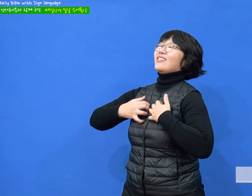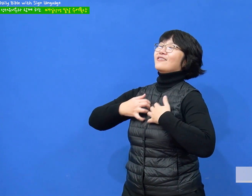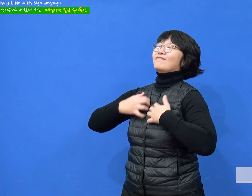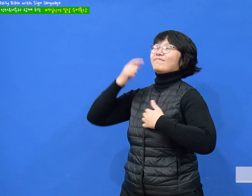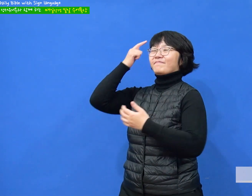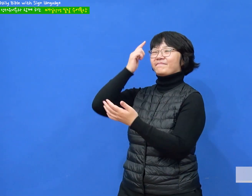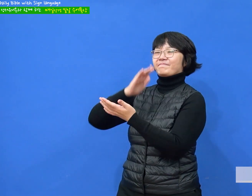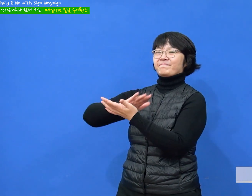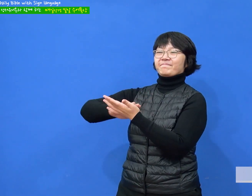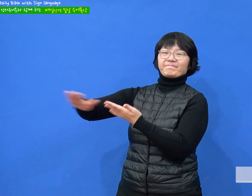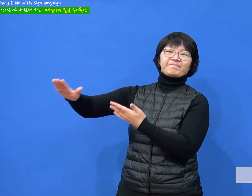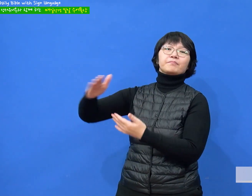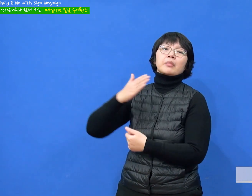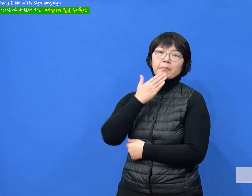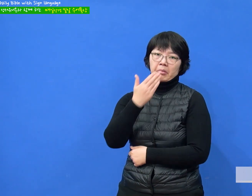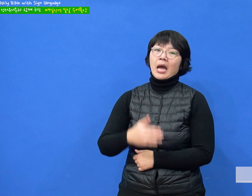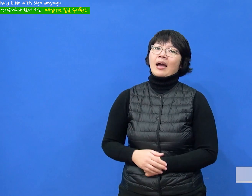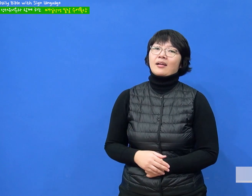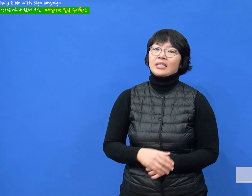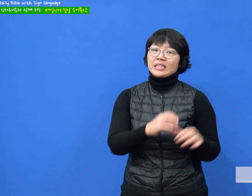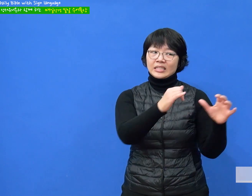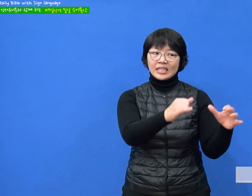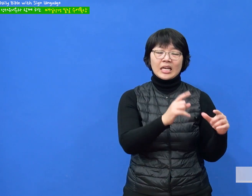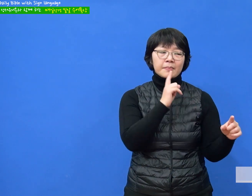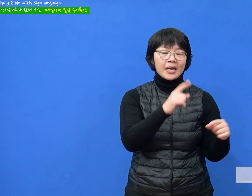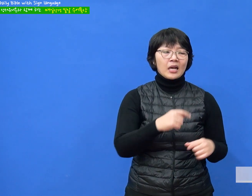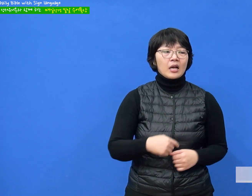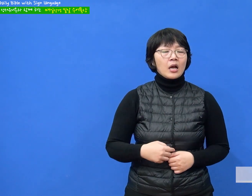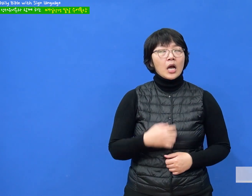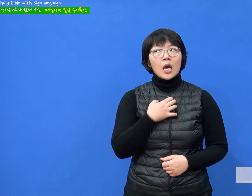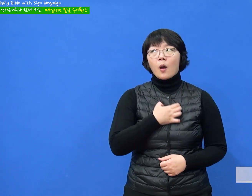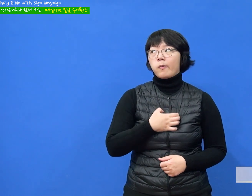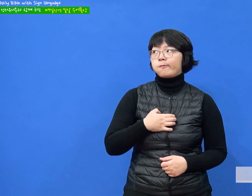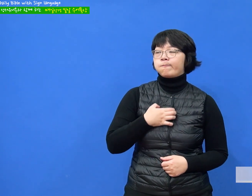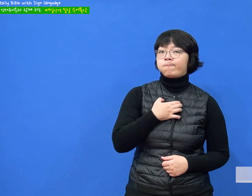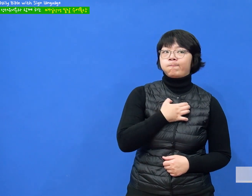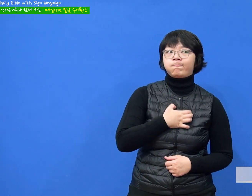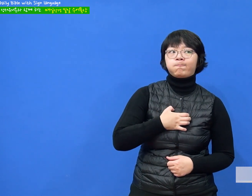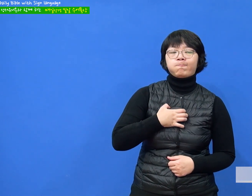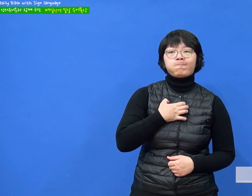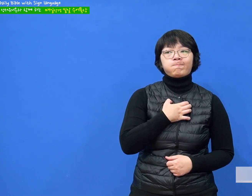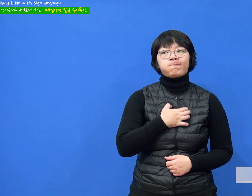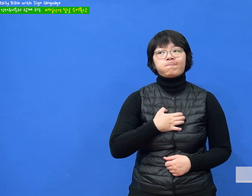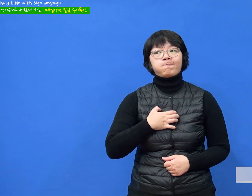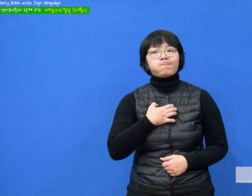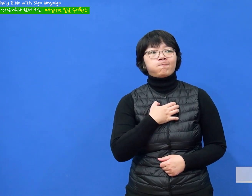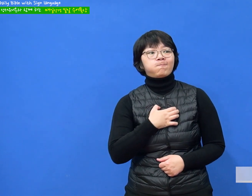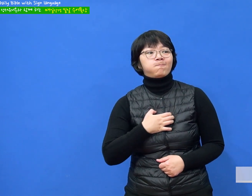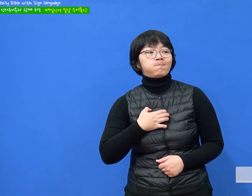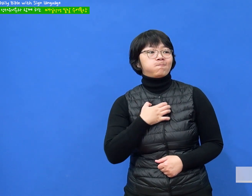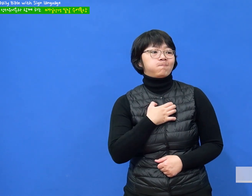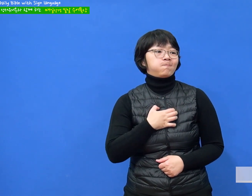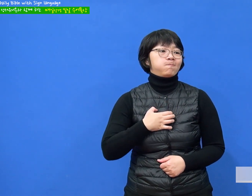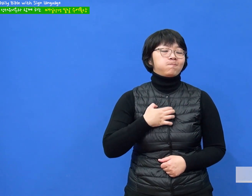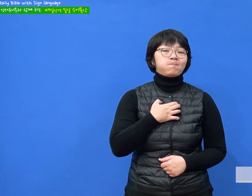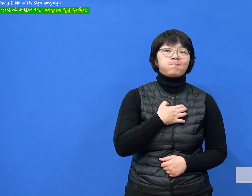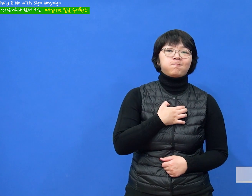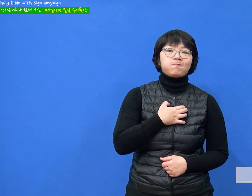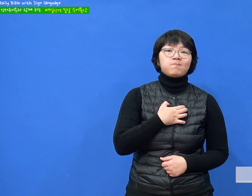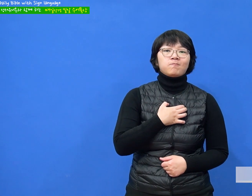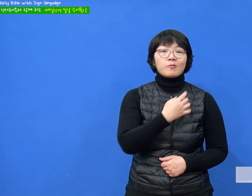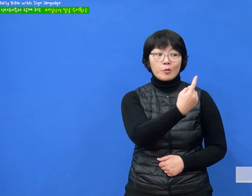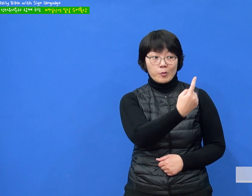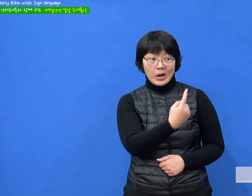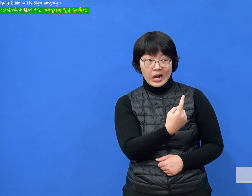있습니다. 세상의 말이 우리를 힘들게 하지만 때론 그 말을 잘 알아듣고 살아가야 되는 것 아닌가로